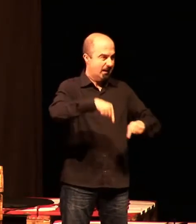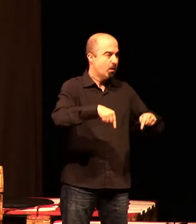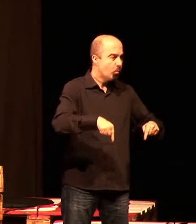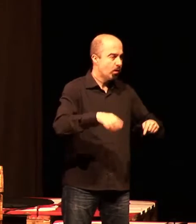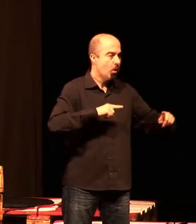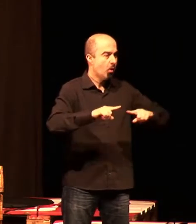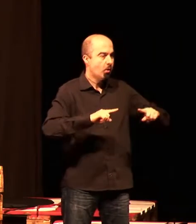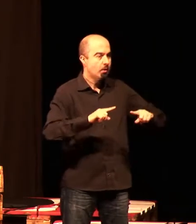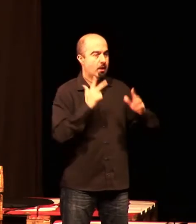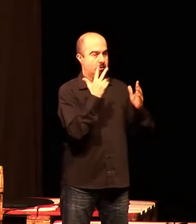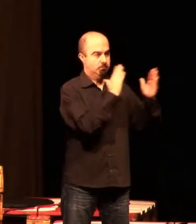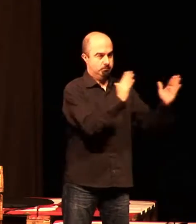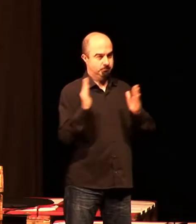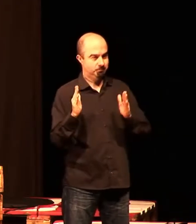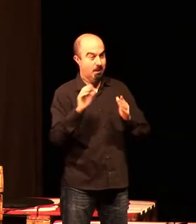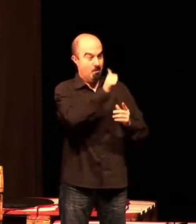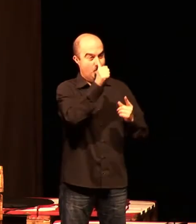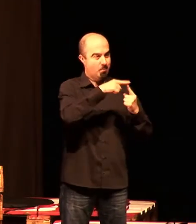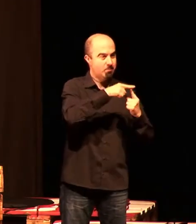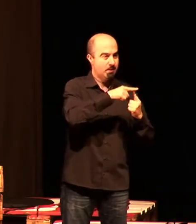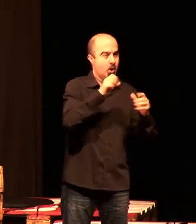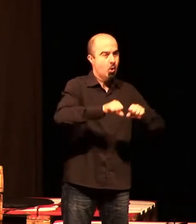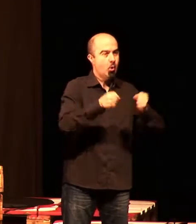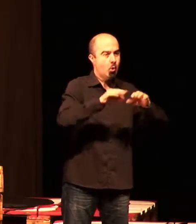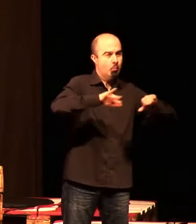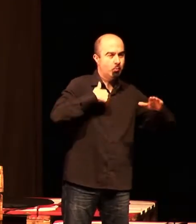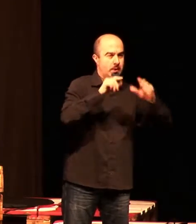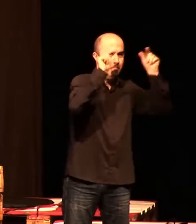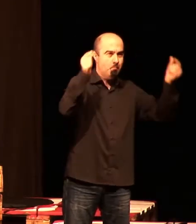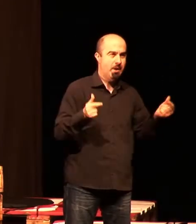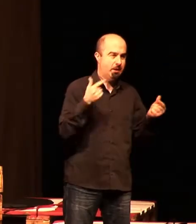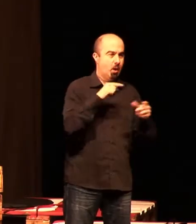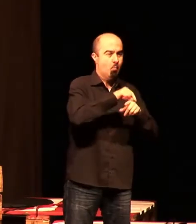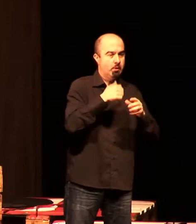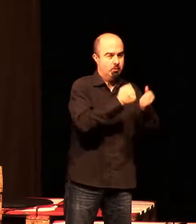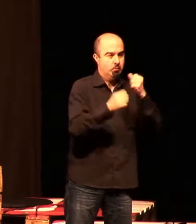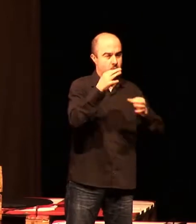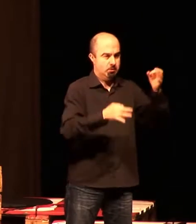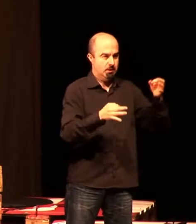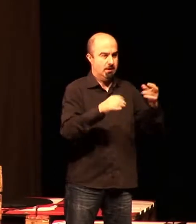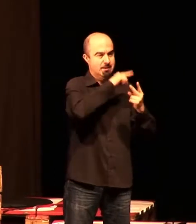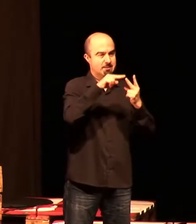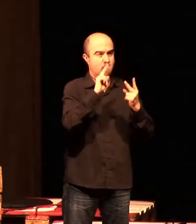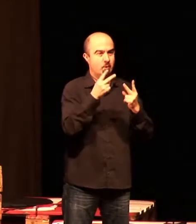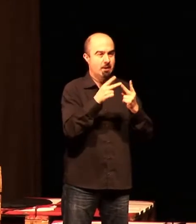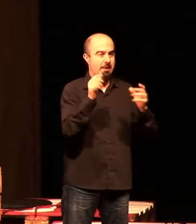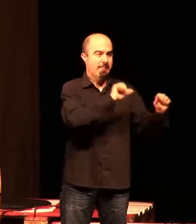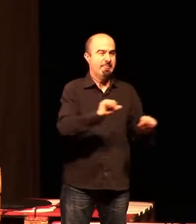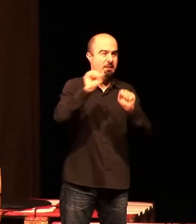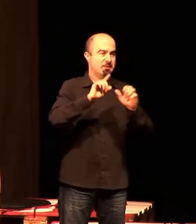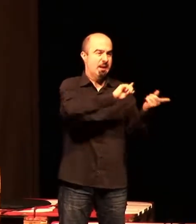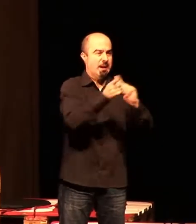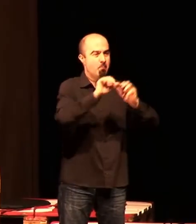està organitzat en tres blocs. El primer, ruptura amb el marc jurídic o polític. Segon, defensa del canvi